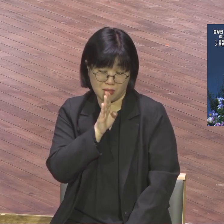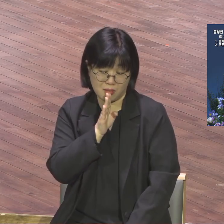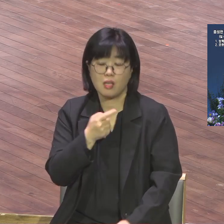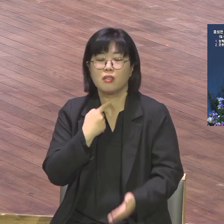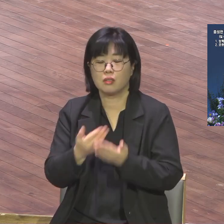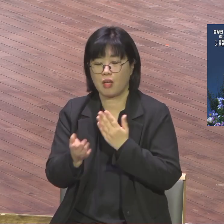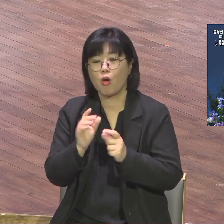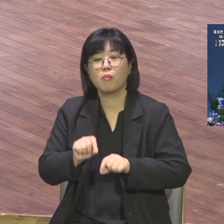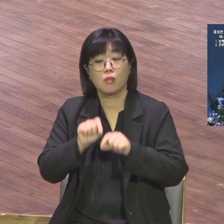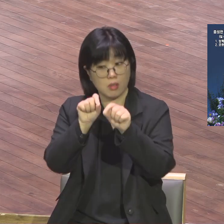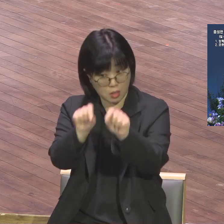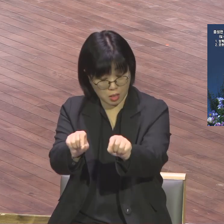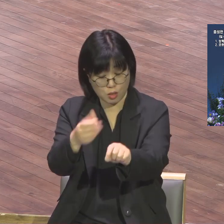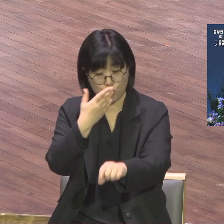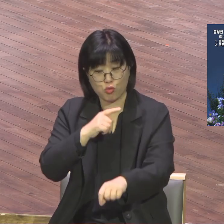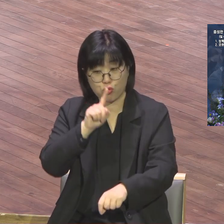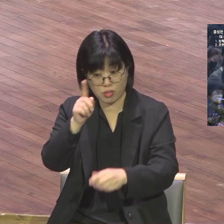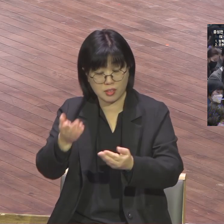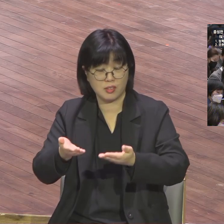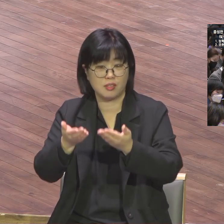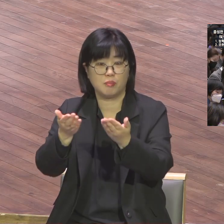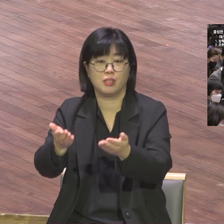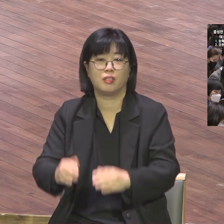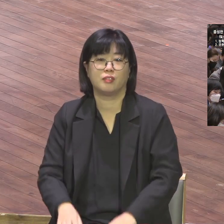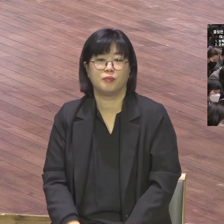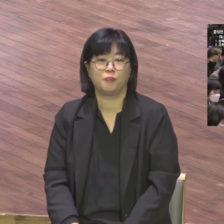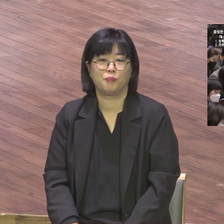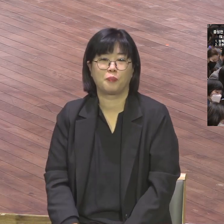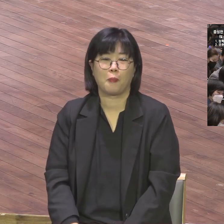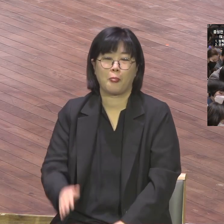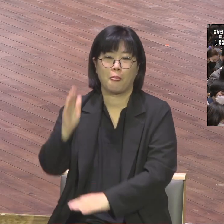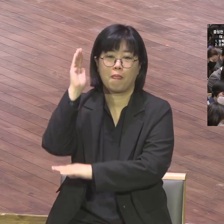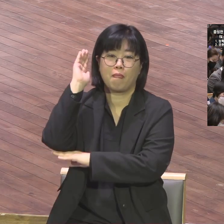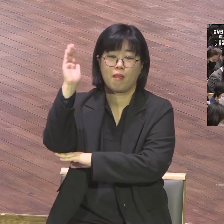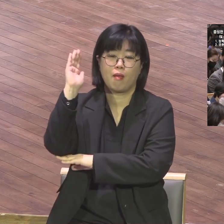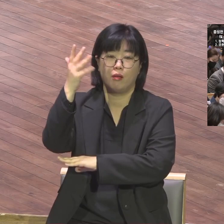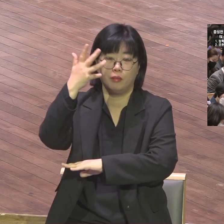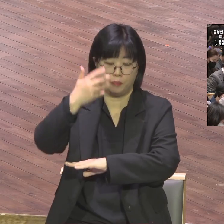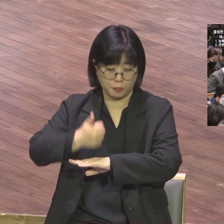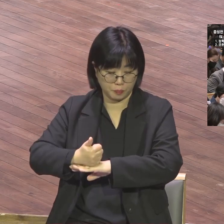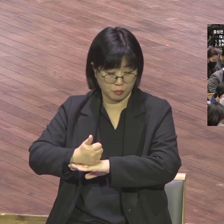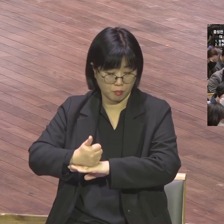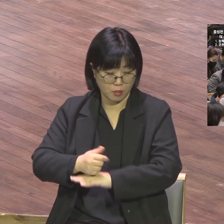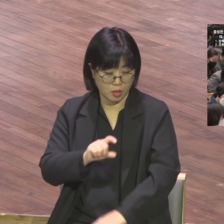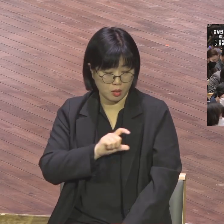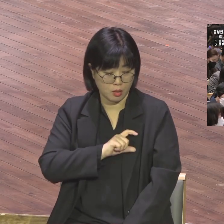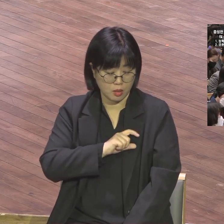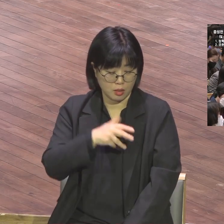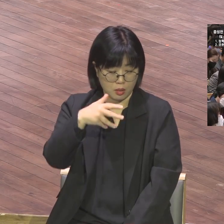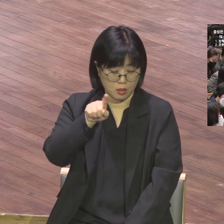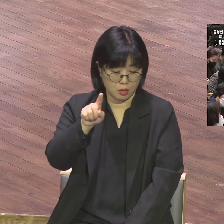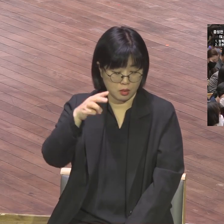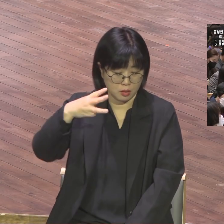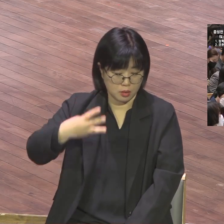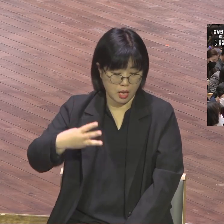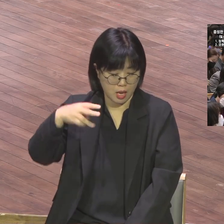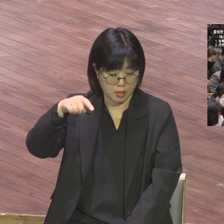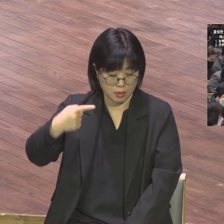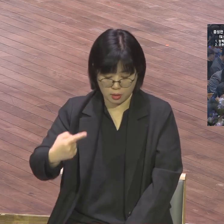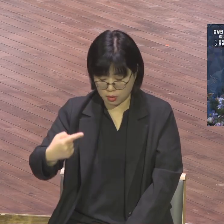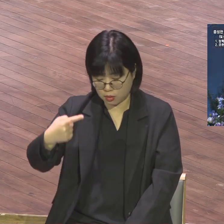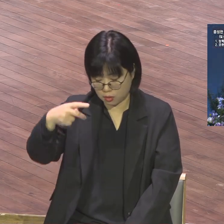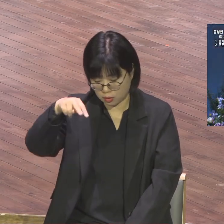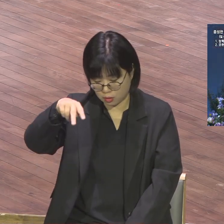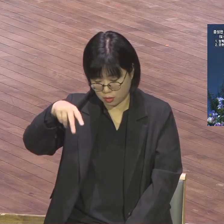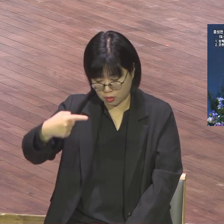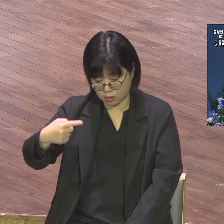체험하시기를 주의 이름으로 축복합니다. 결론입니다. 찰스 스윈들 목사님이 쓴 단순한 믿음이라는